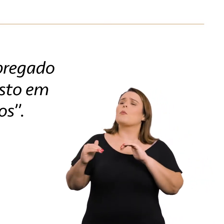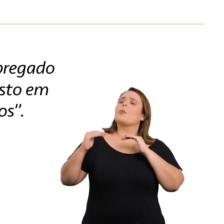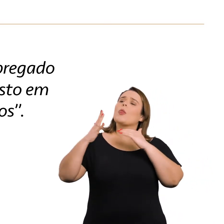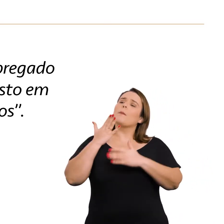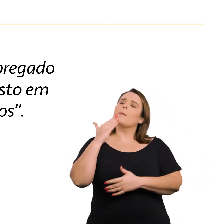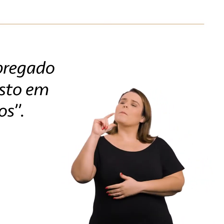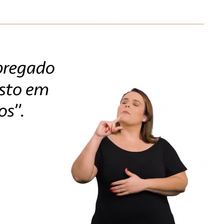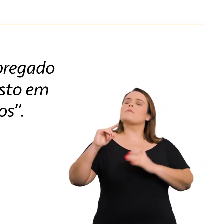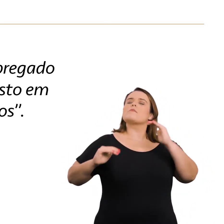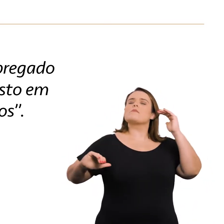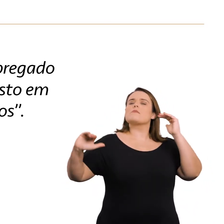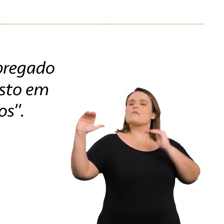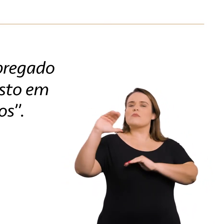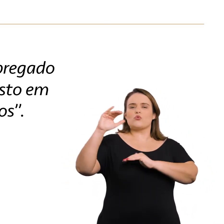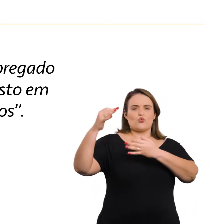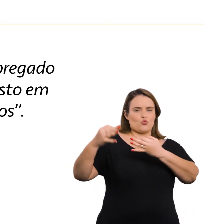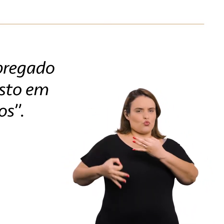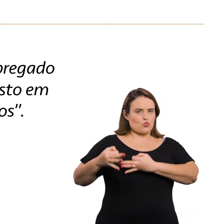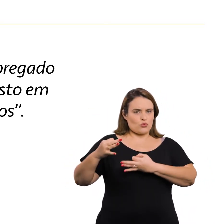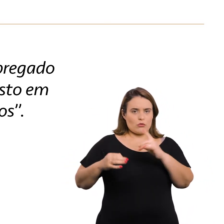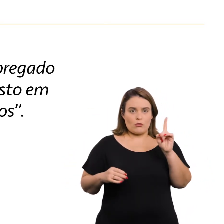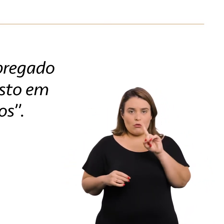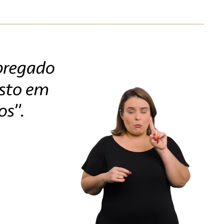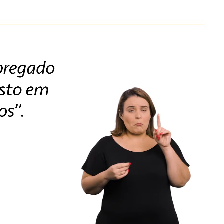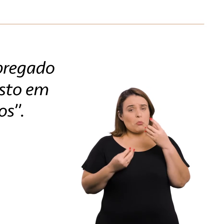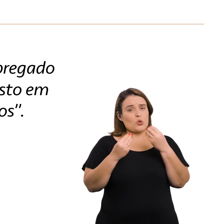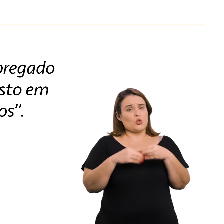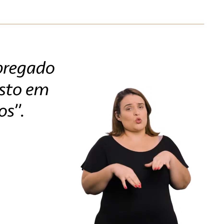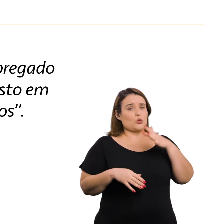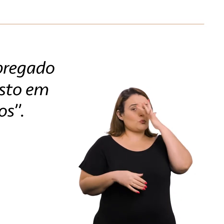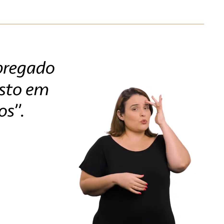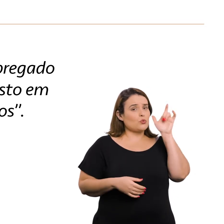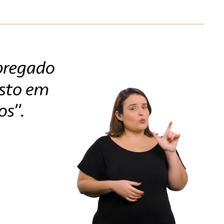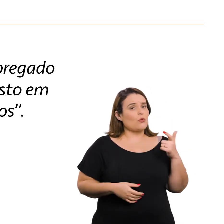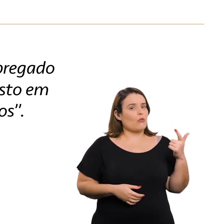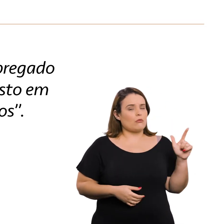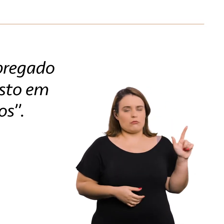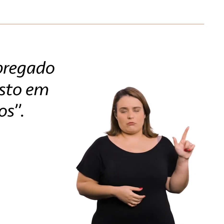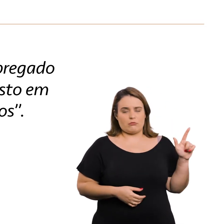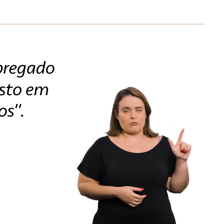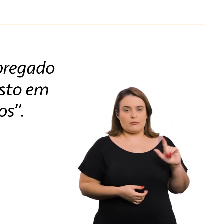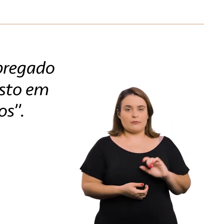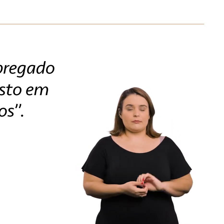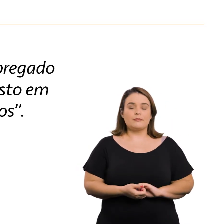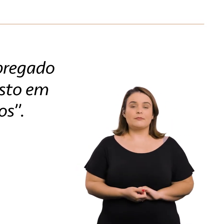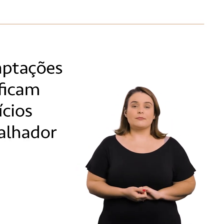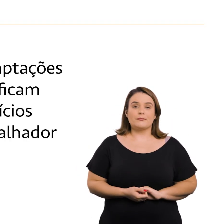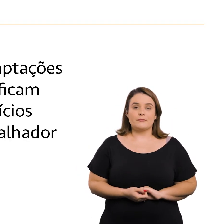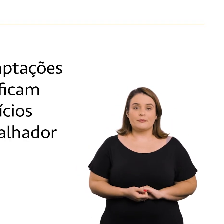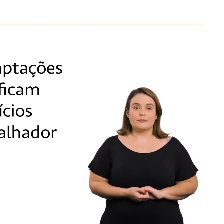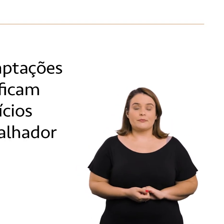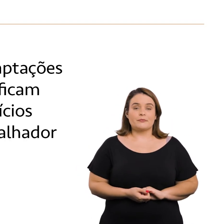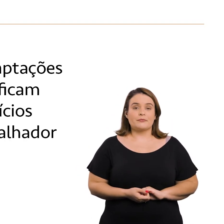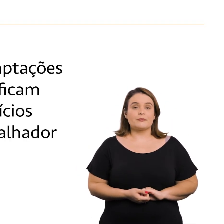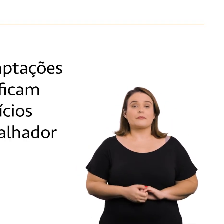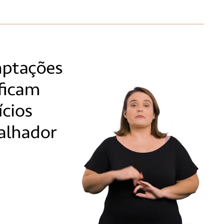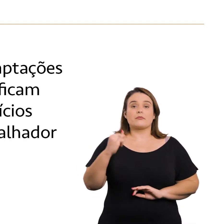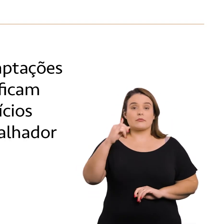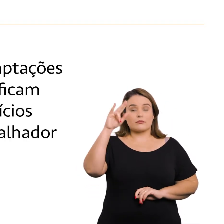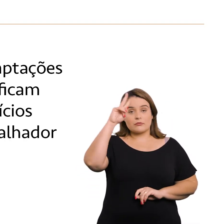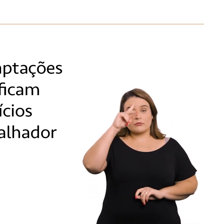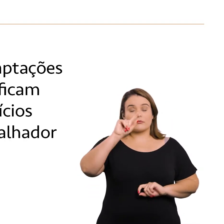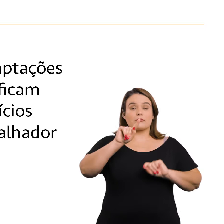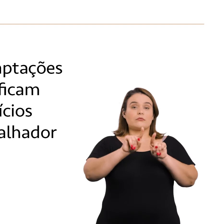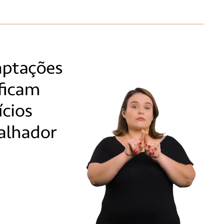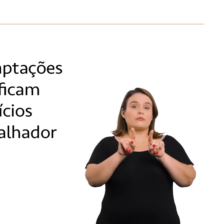empregado um benefício, vantagem injusto, em prejuízo de outros empregados. Fecha aspas. Destaca-se ainda